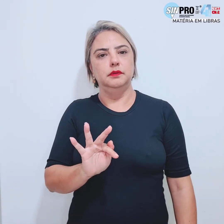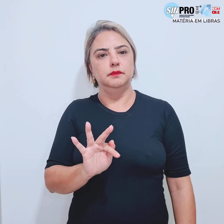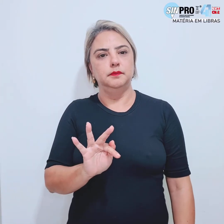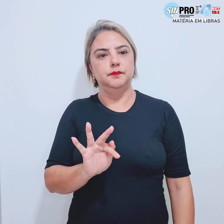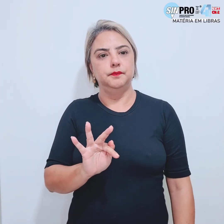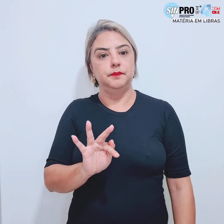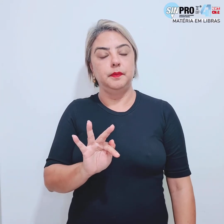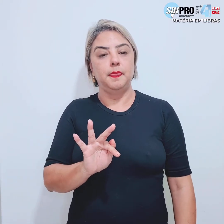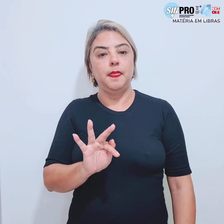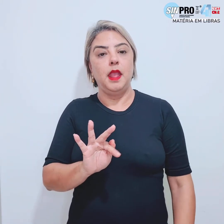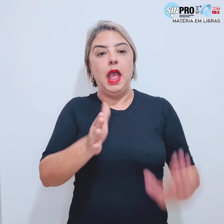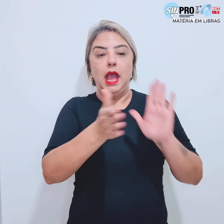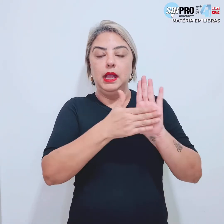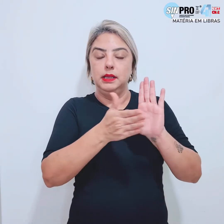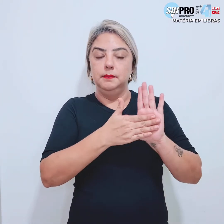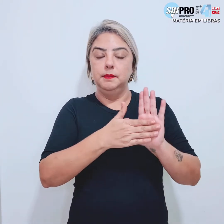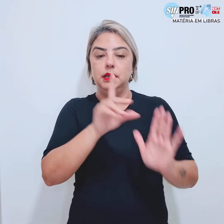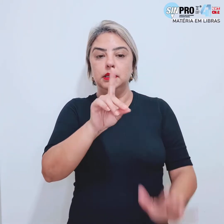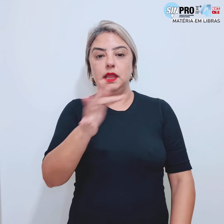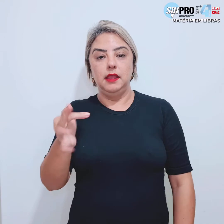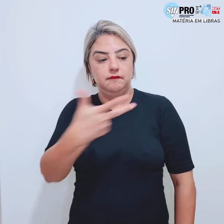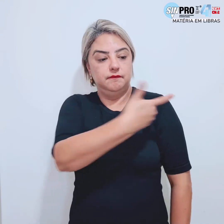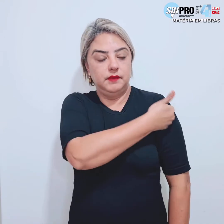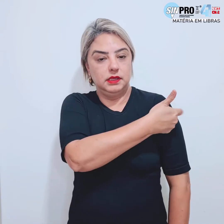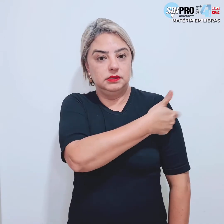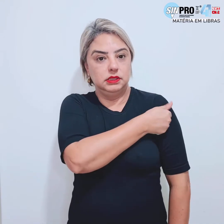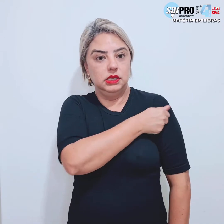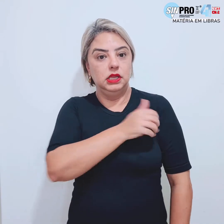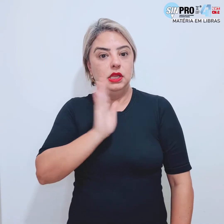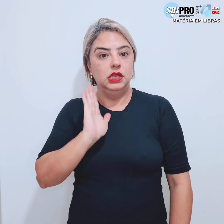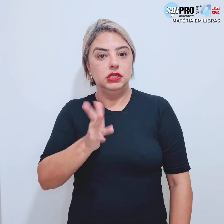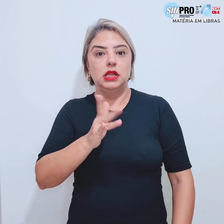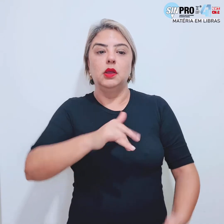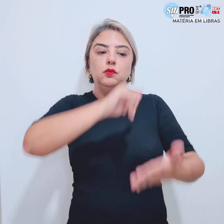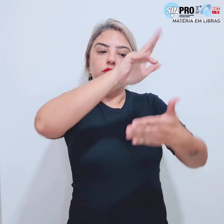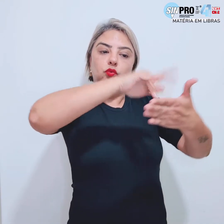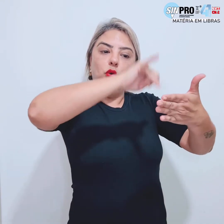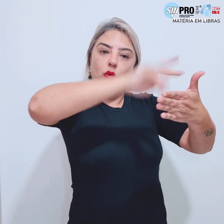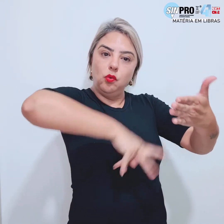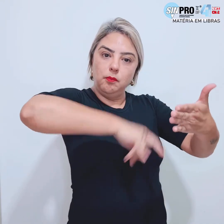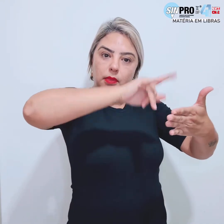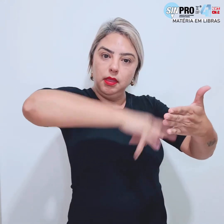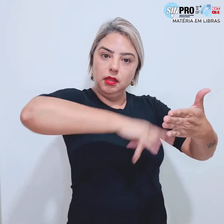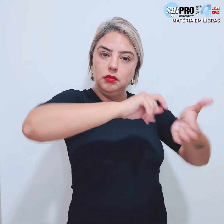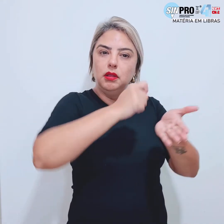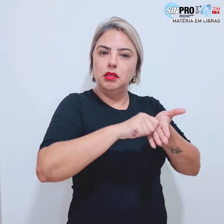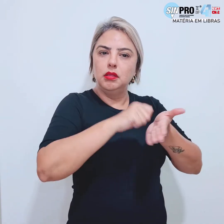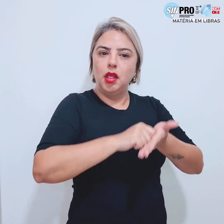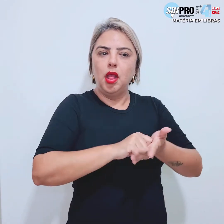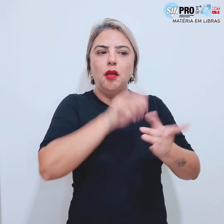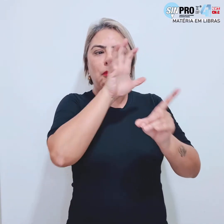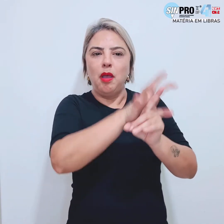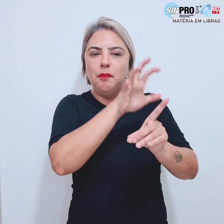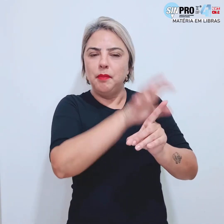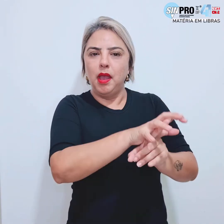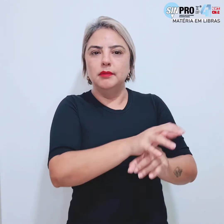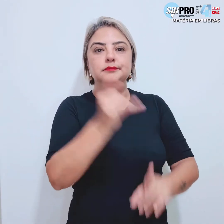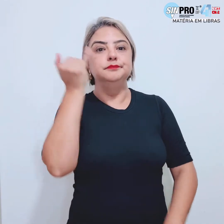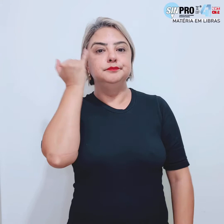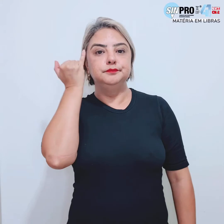Federal. A campanha DF Vacinado está com um abaixo-assinado para pressionar o